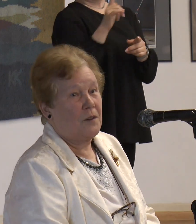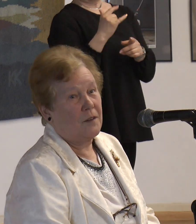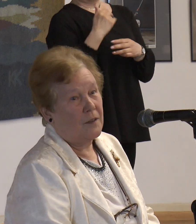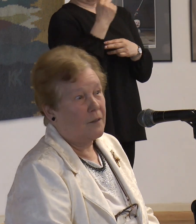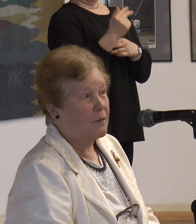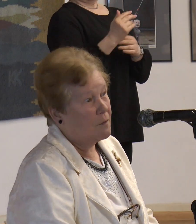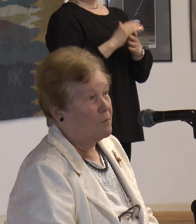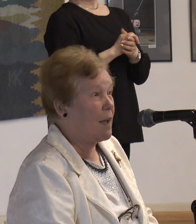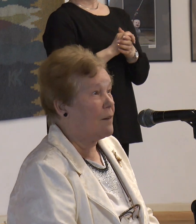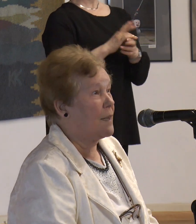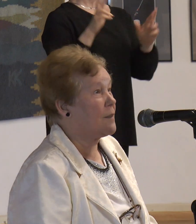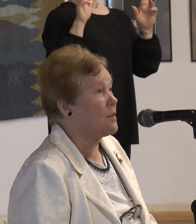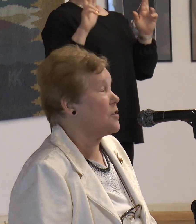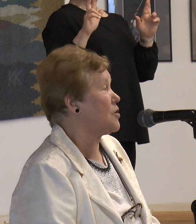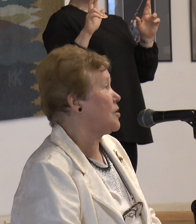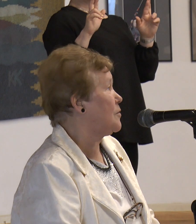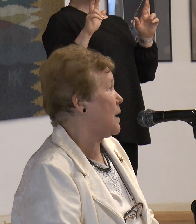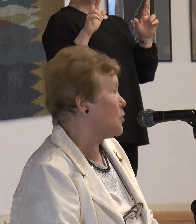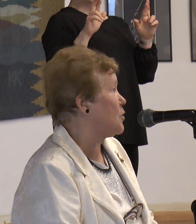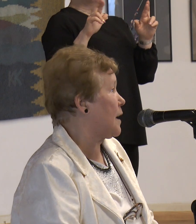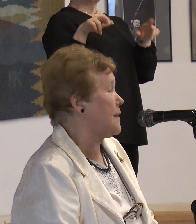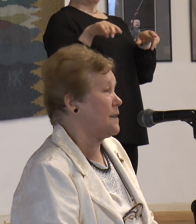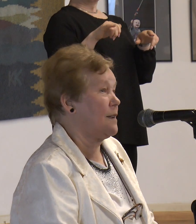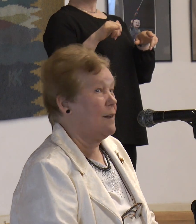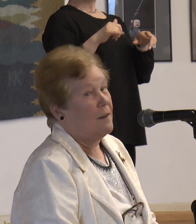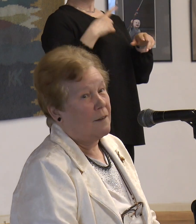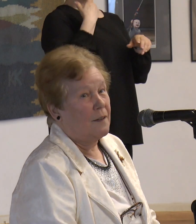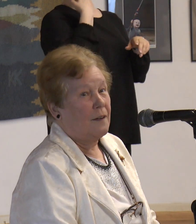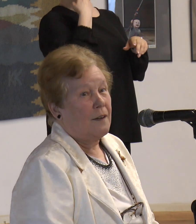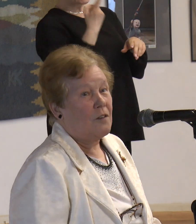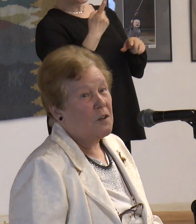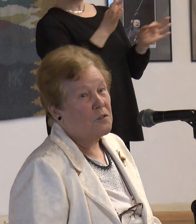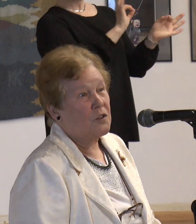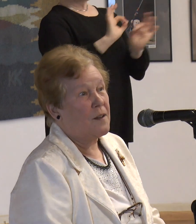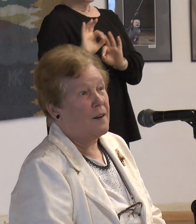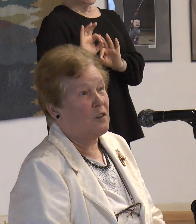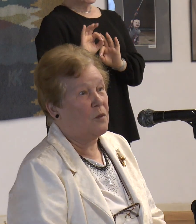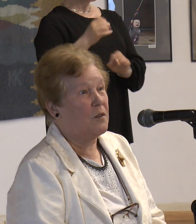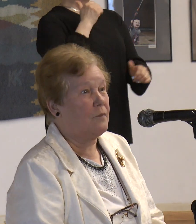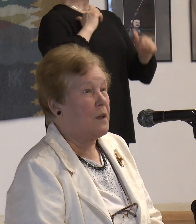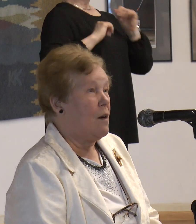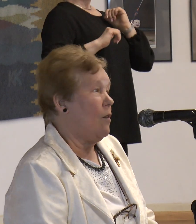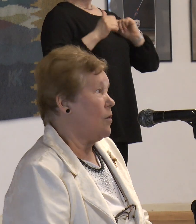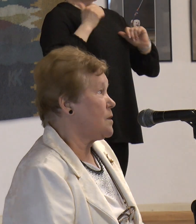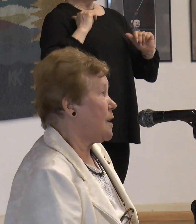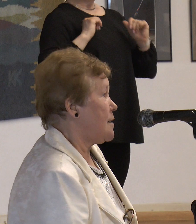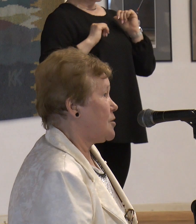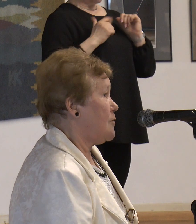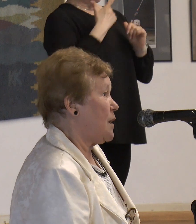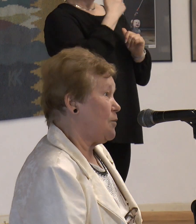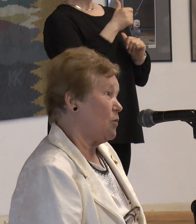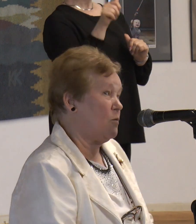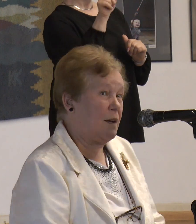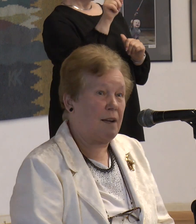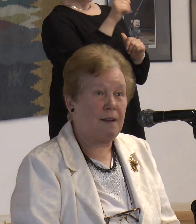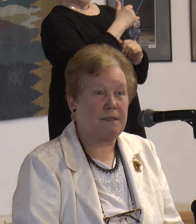Remélem, hogy meg lesz az is, meg tudjuk rendezni. Azt nagyon sajnáltam, hogy a 21-es